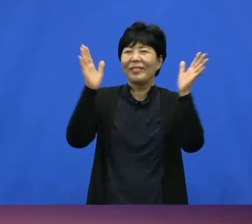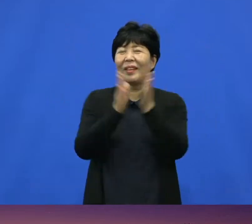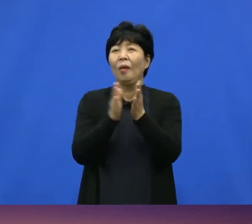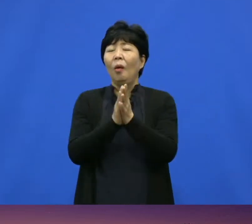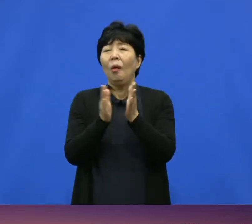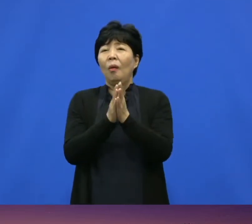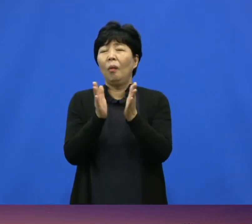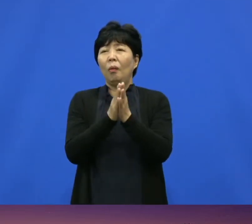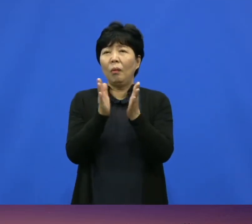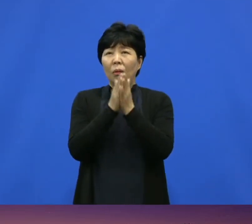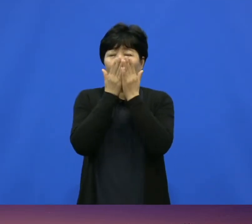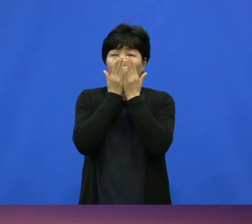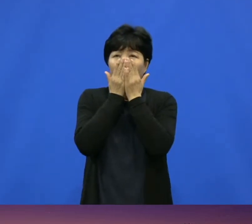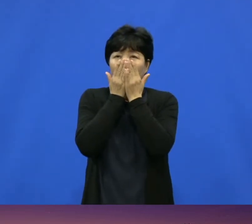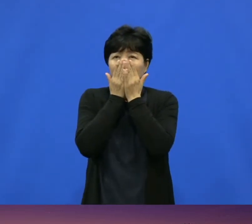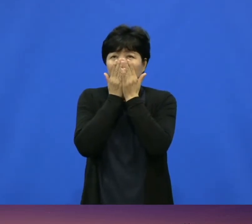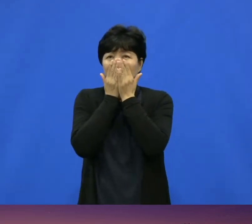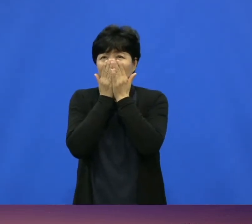환영합니다.